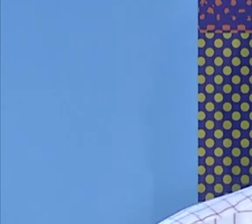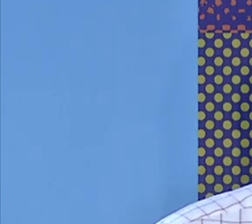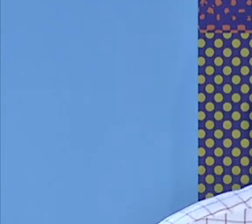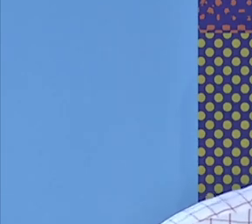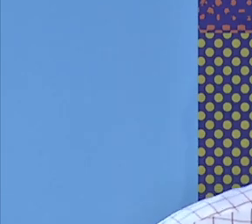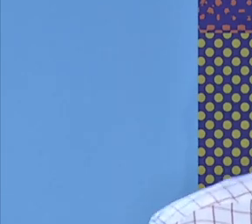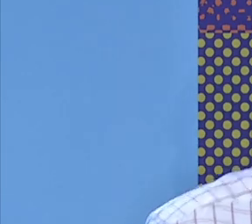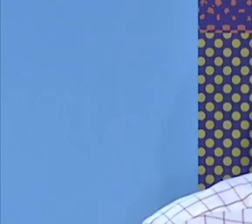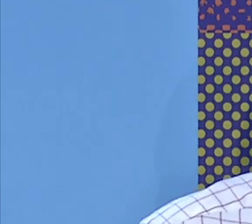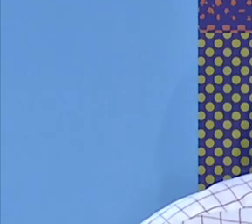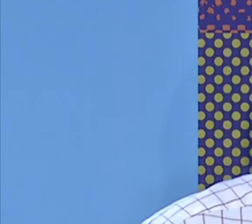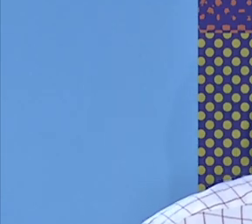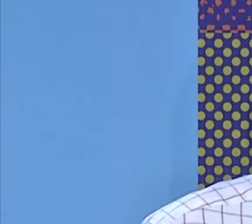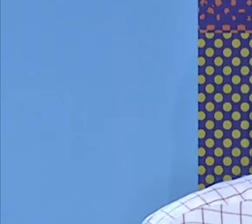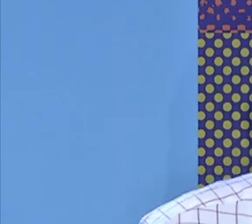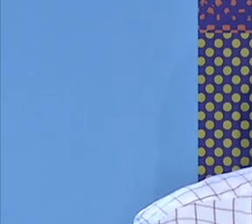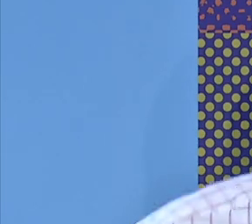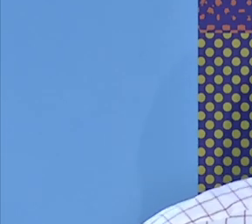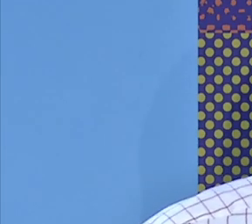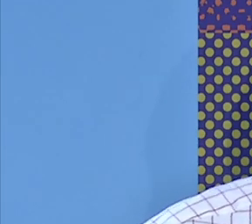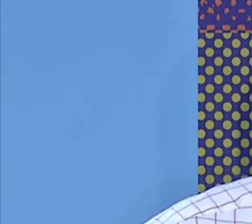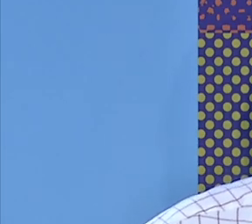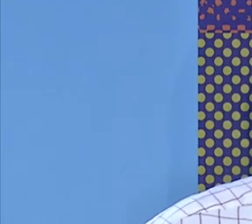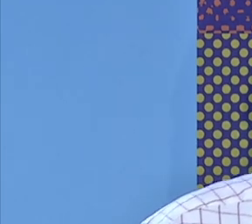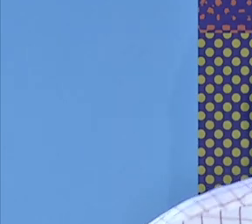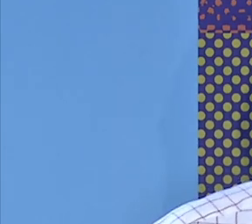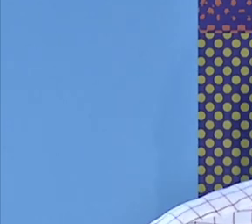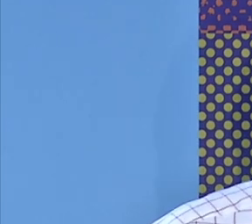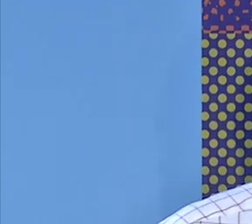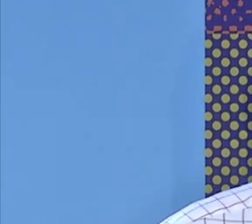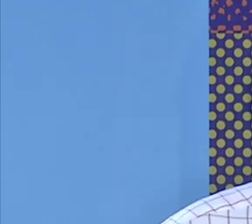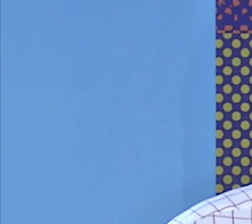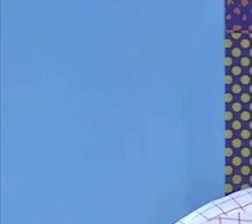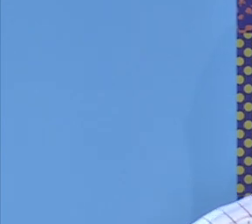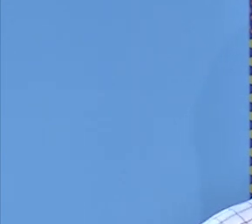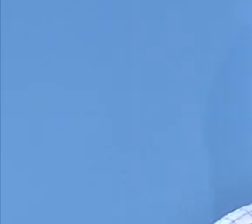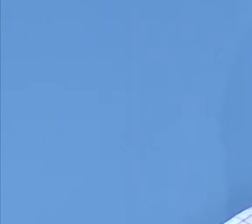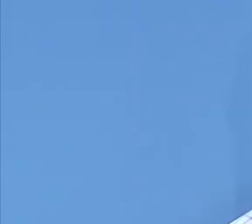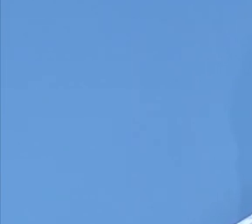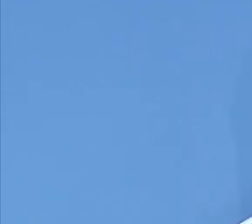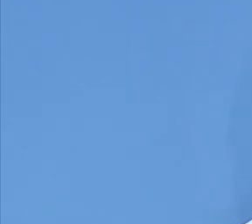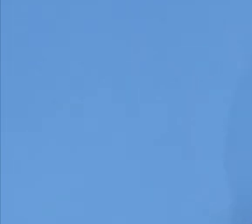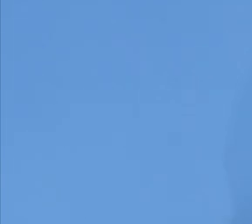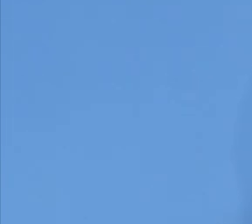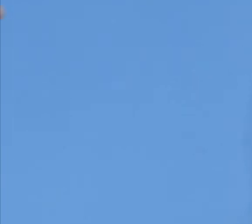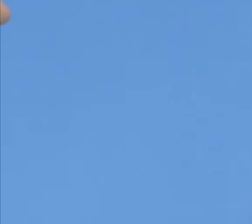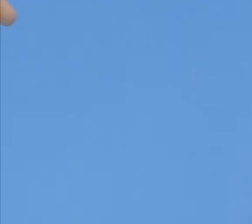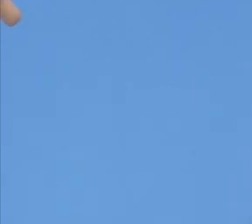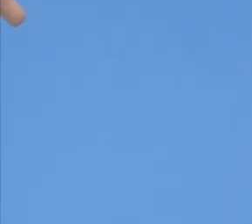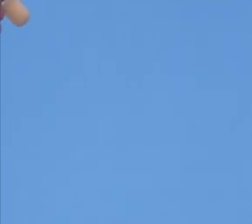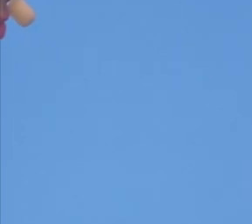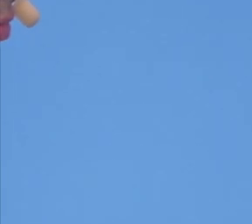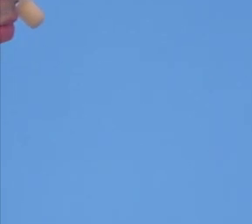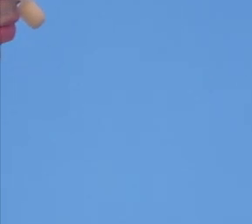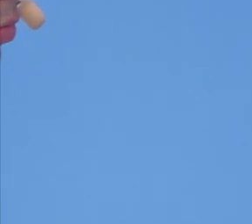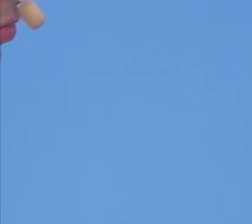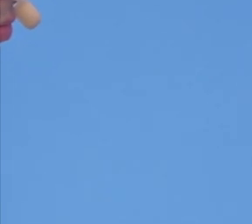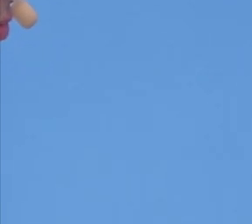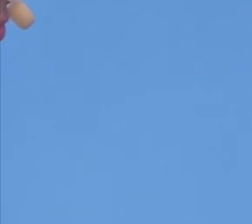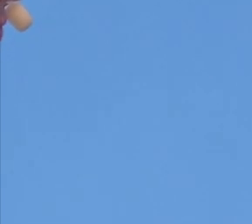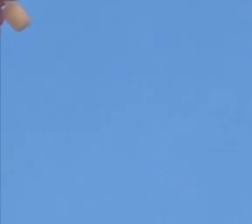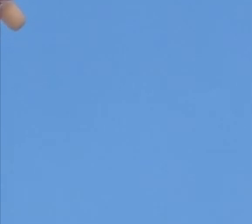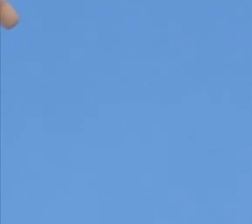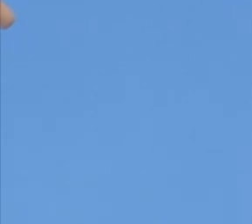att du kände att du inte lyckades i Sverige men att det funkade i Storbritannien. Där många nu är framgångsrika entreprenörer och har en hel del anställda. Vi kallar dem